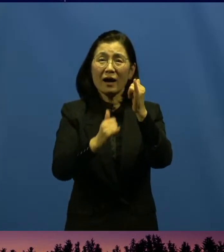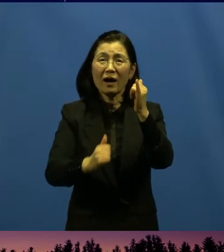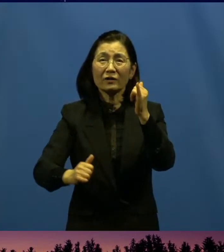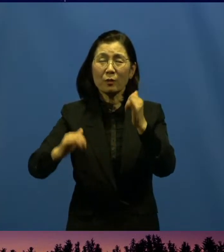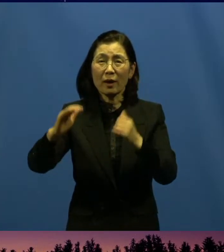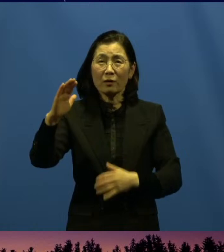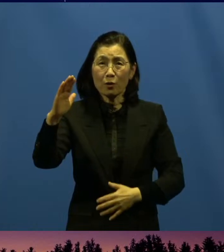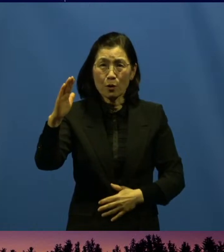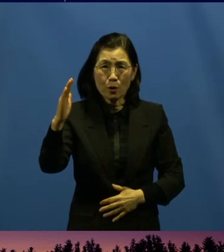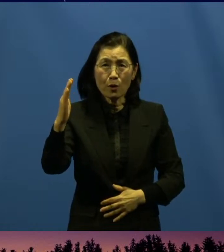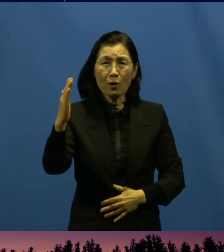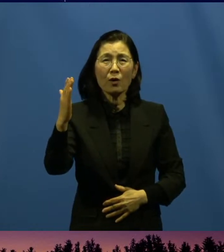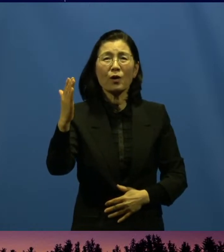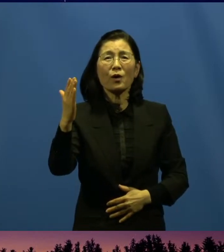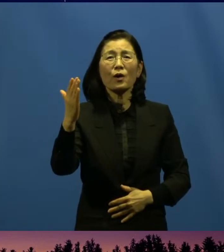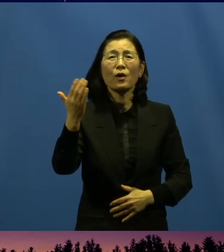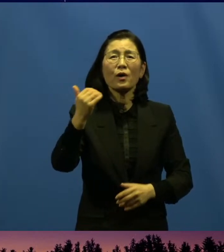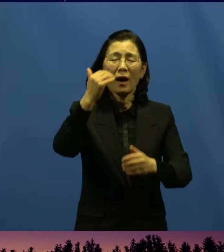역사가 되고